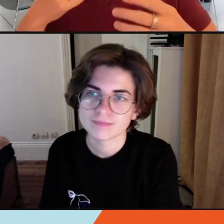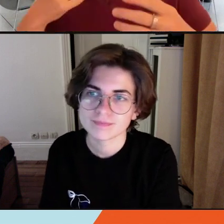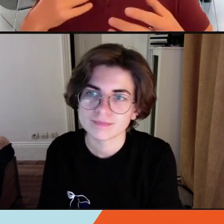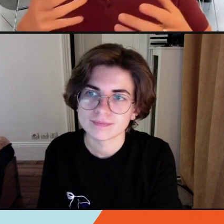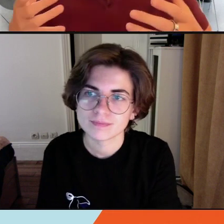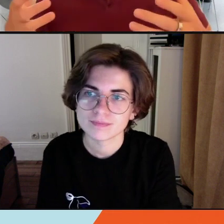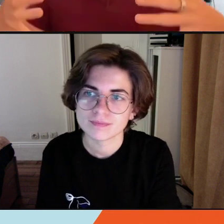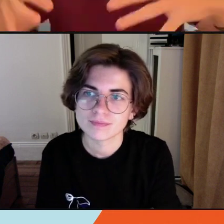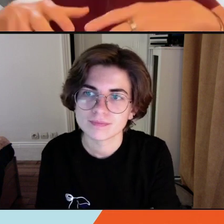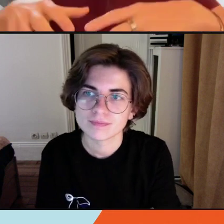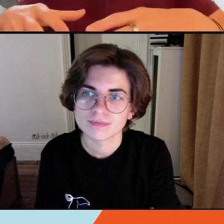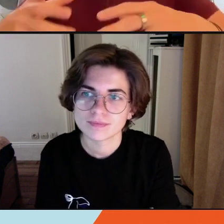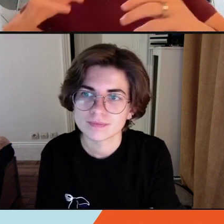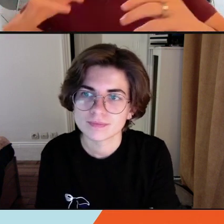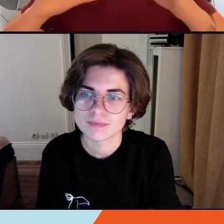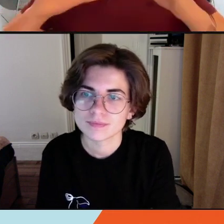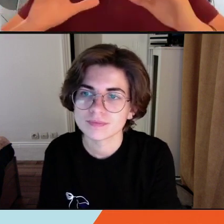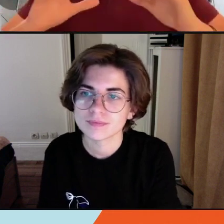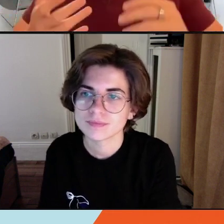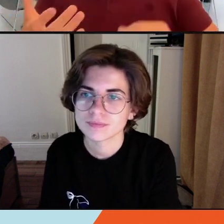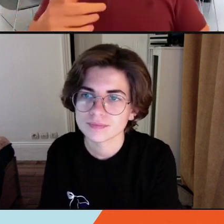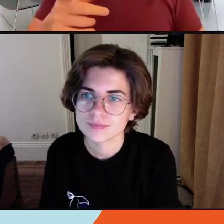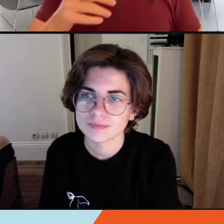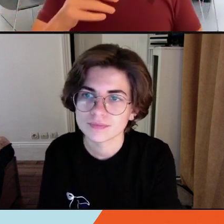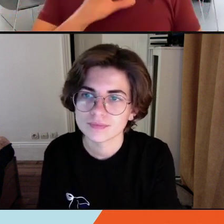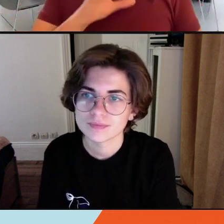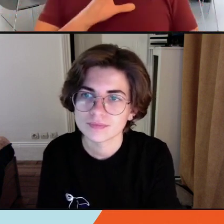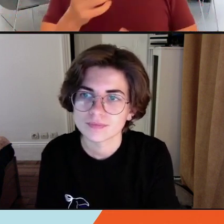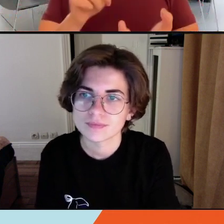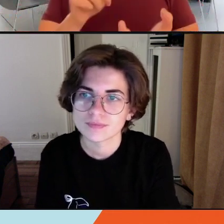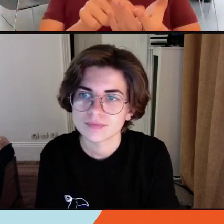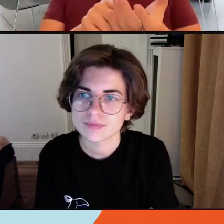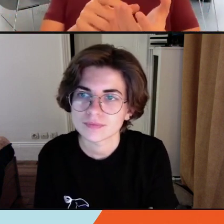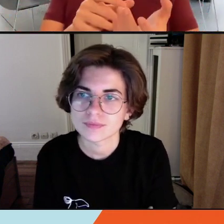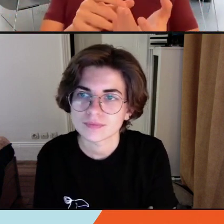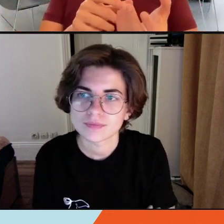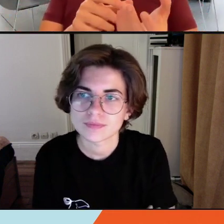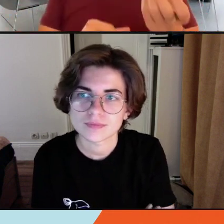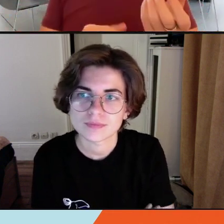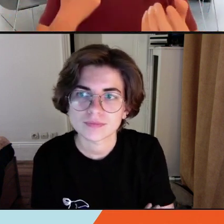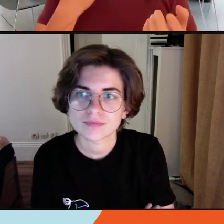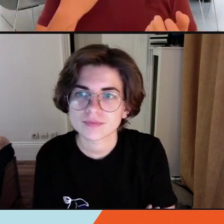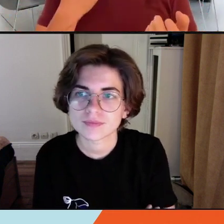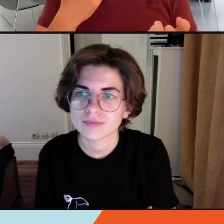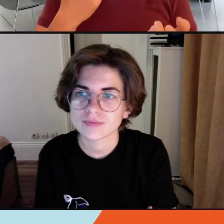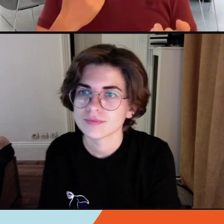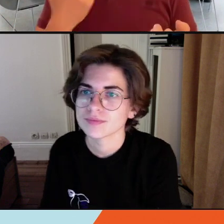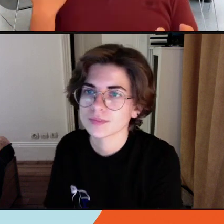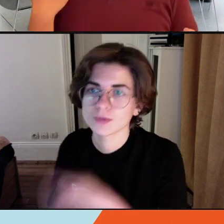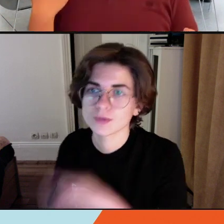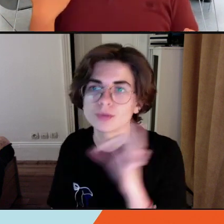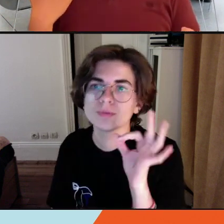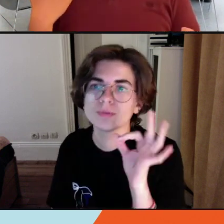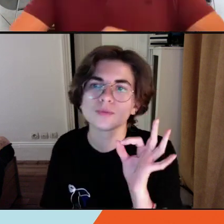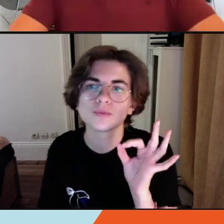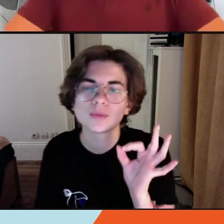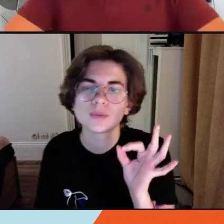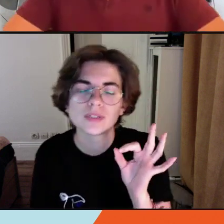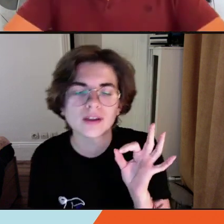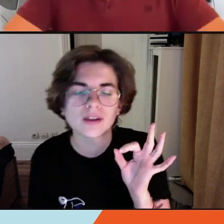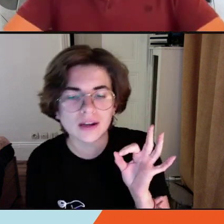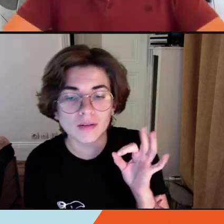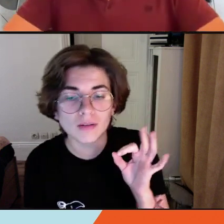conversation réellement en vie. Tu as essayé l'application mobile, tu peux en parler récemment? Oui, oui,